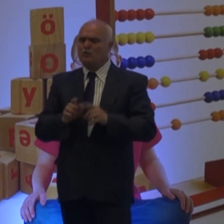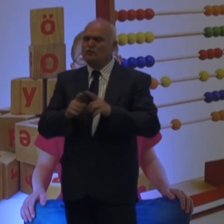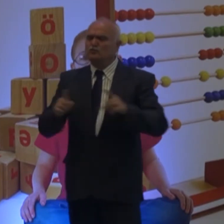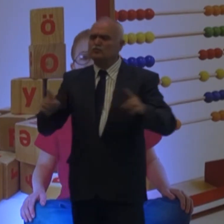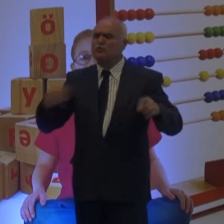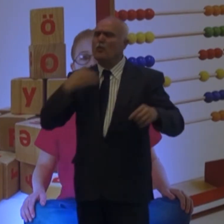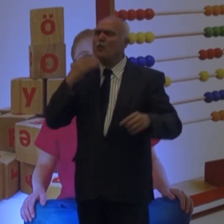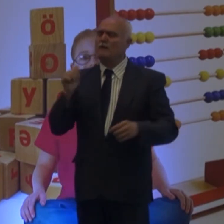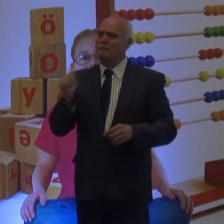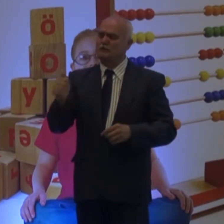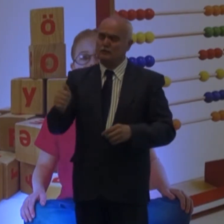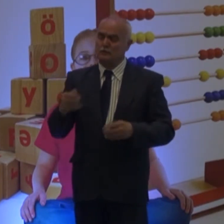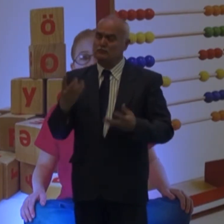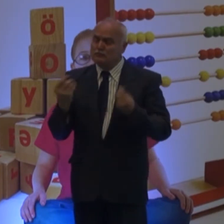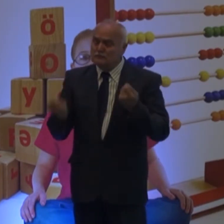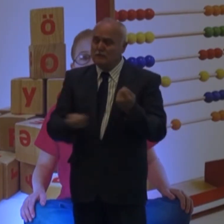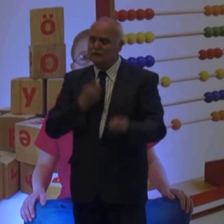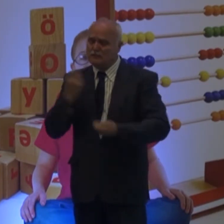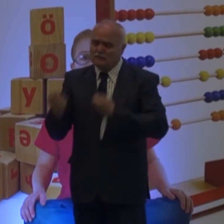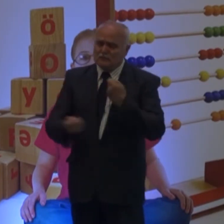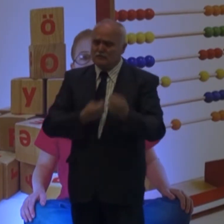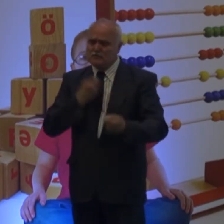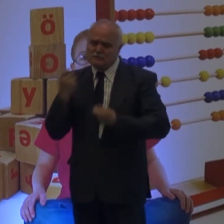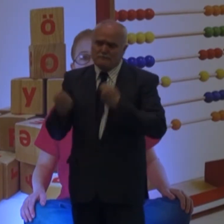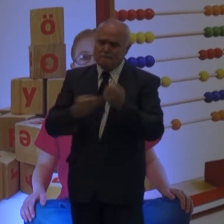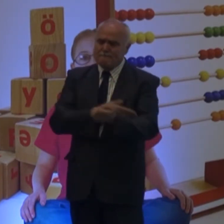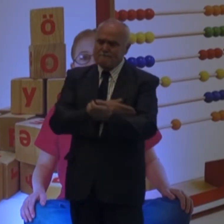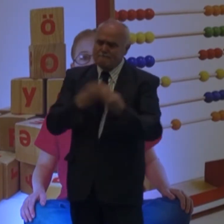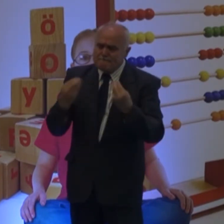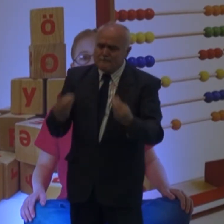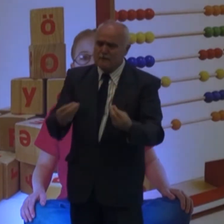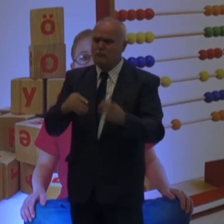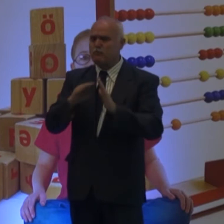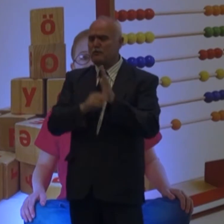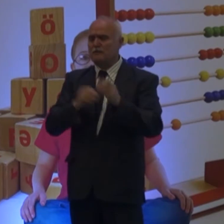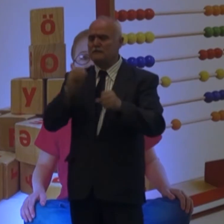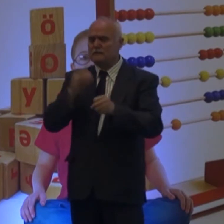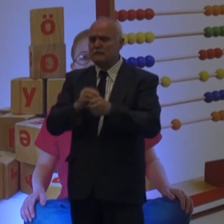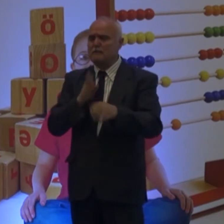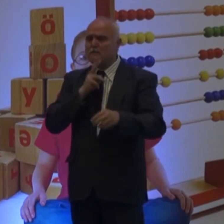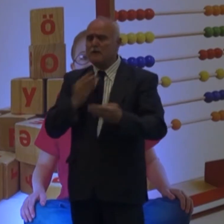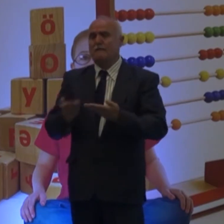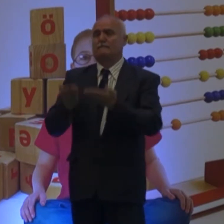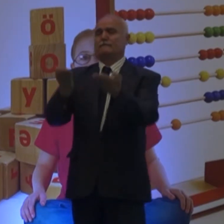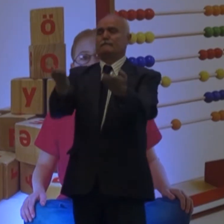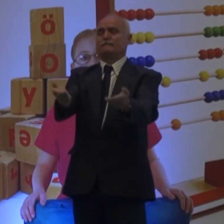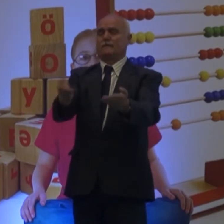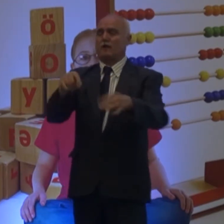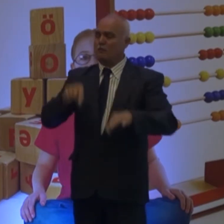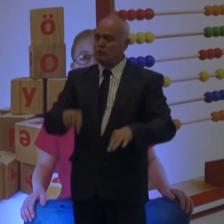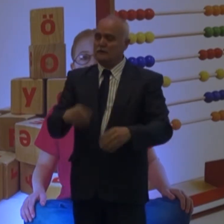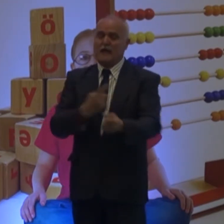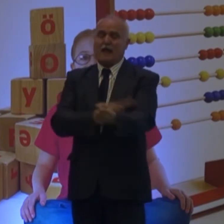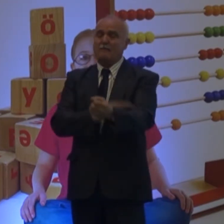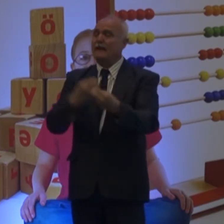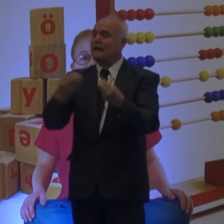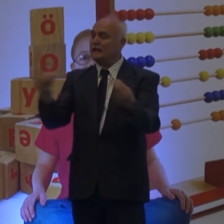bir sürede büyük bir çabayla ve özveriyle bu programı tamamlayıp huzurlarınıza getirdik. Burada emeği